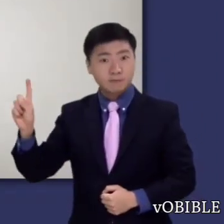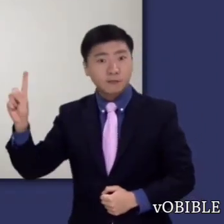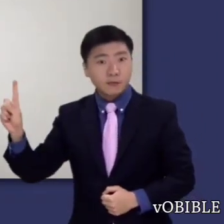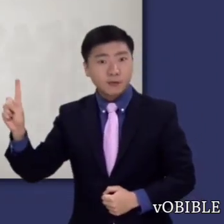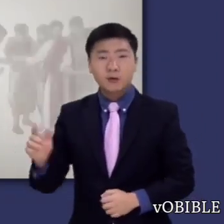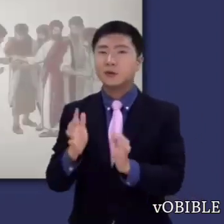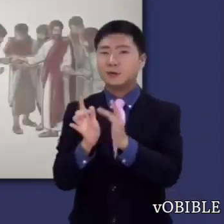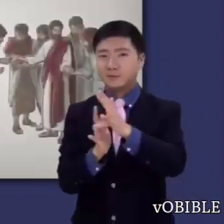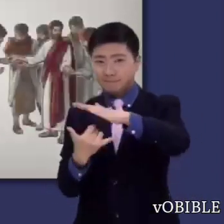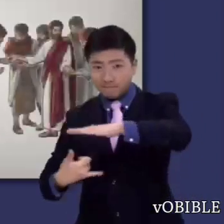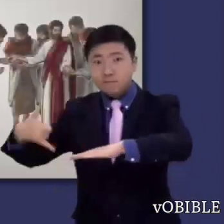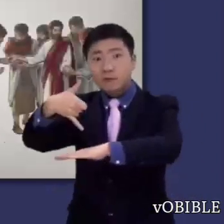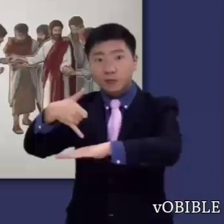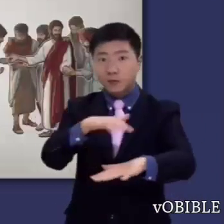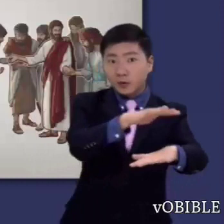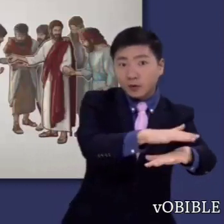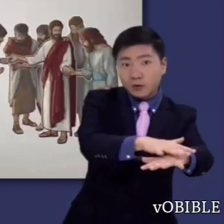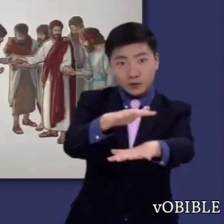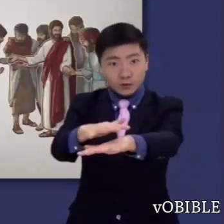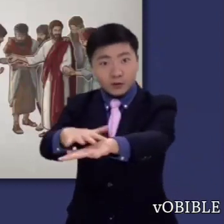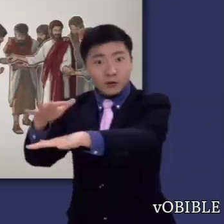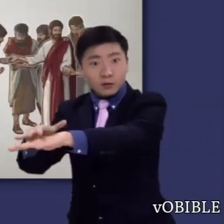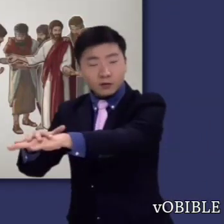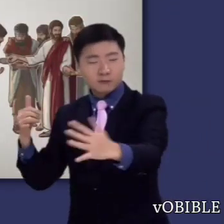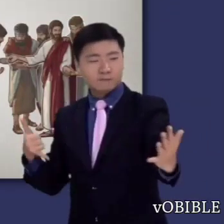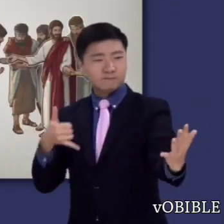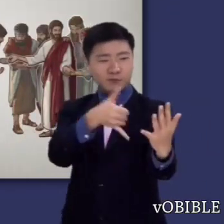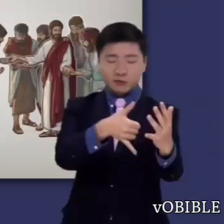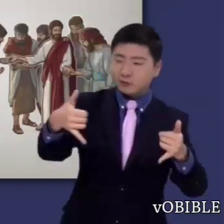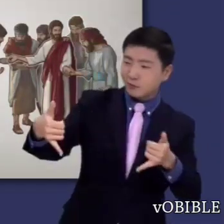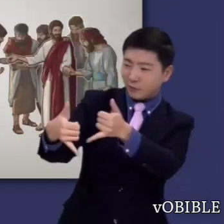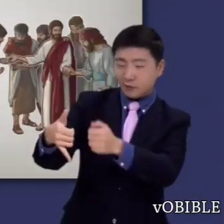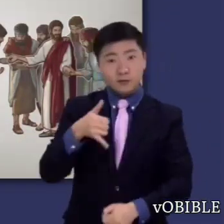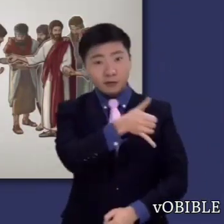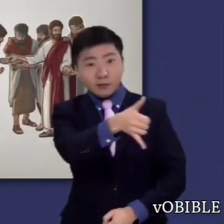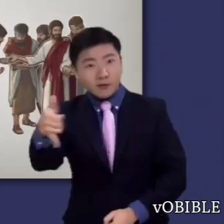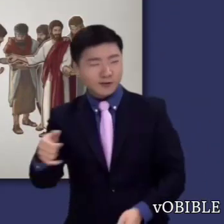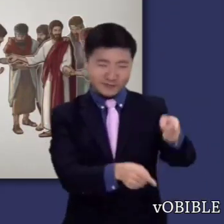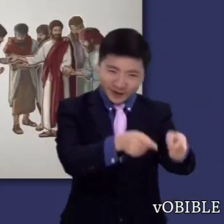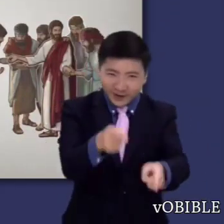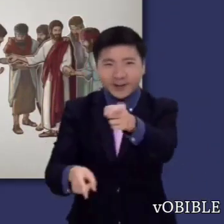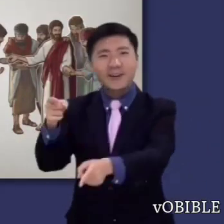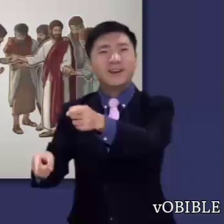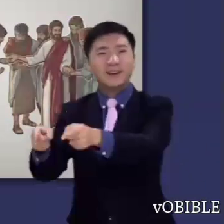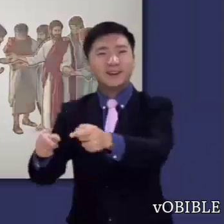第二十和二十一章描述耶稣复活后，在不同的场合向门徒显现。